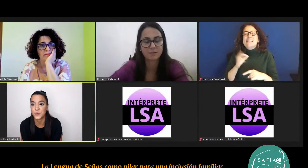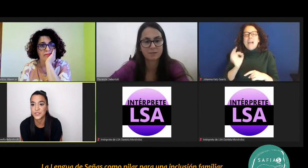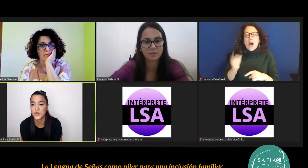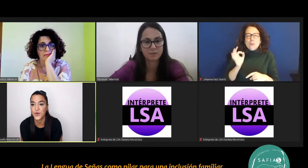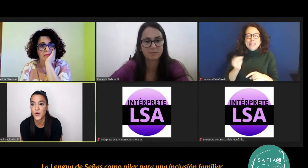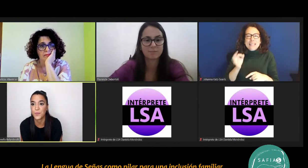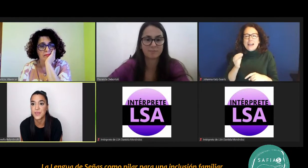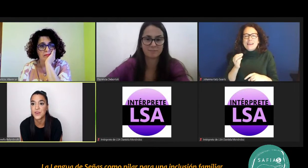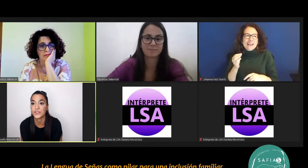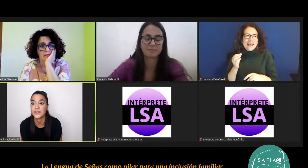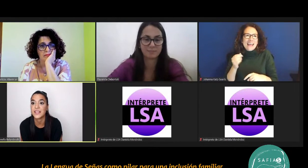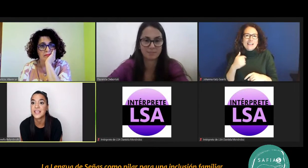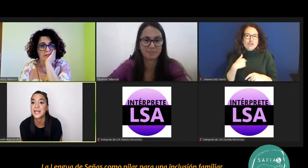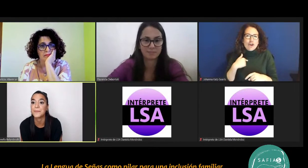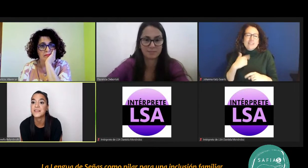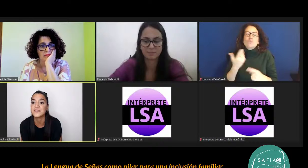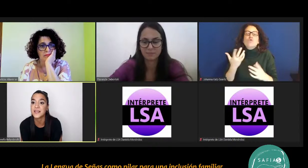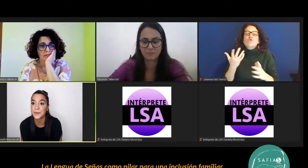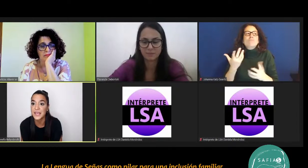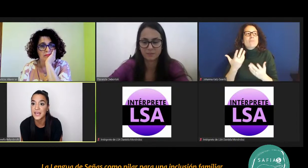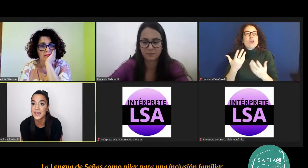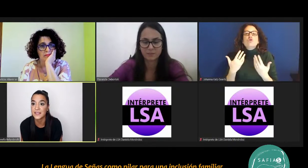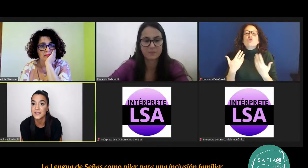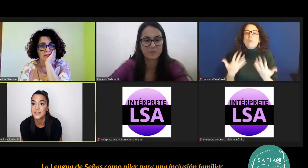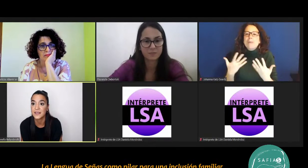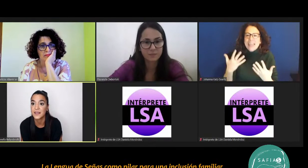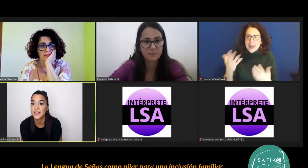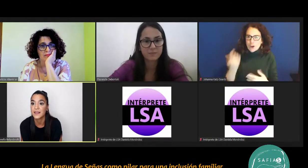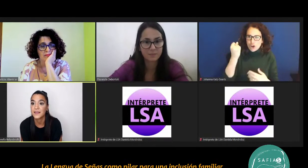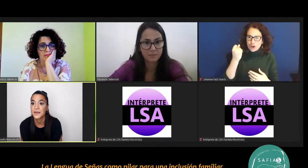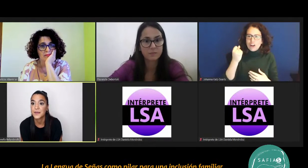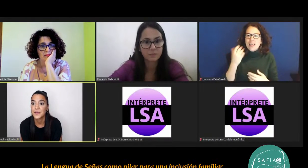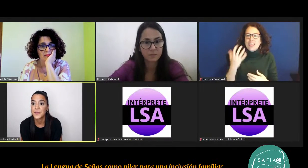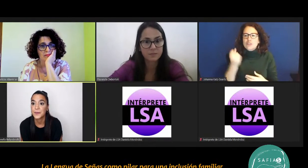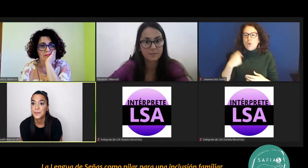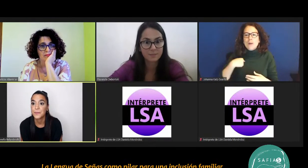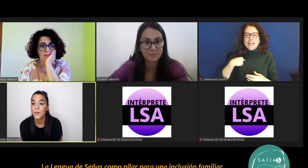era la situación conmigo y también sabían